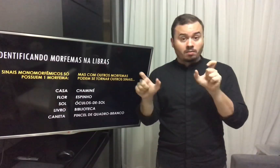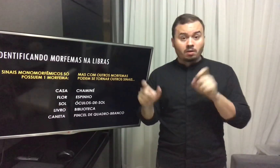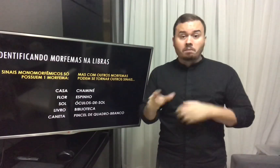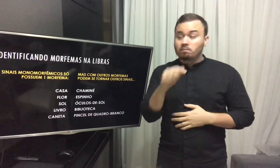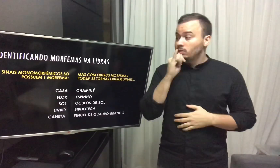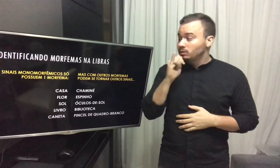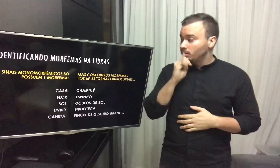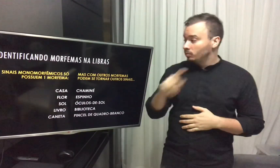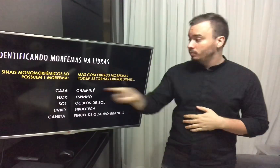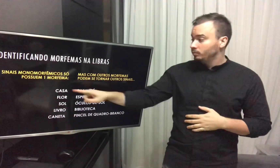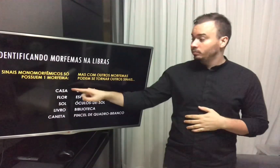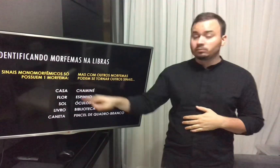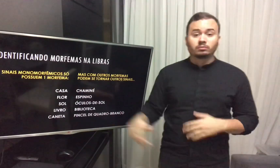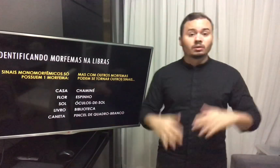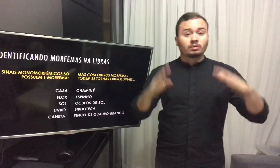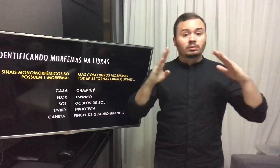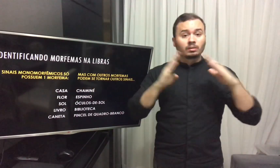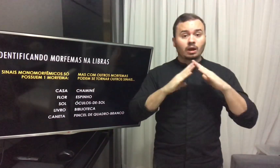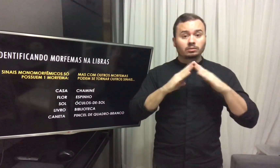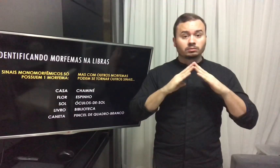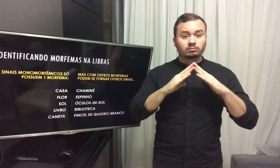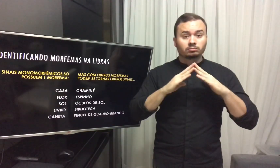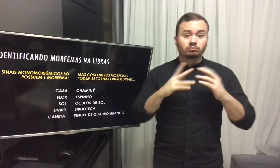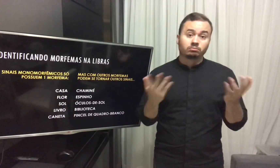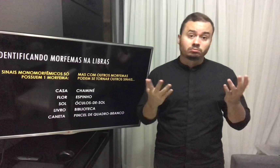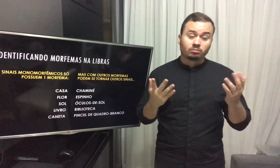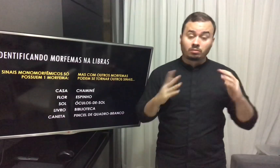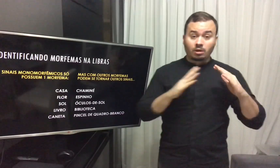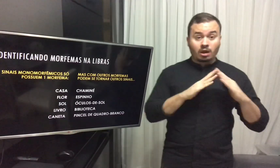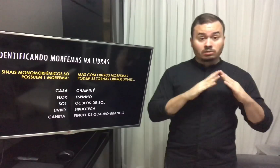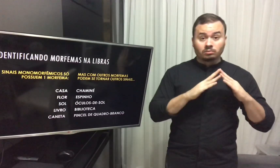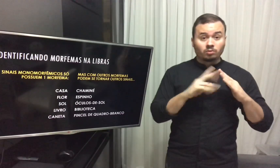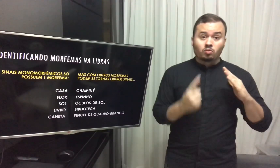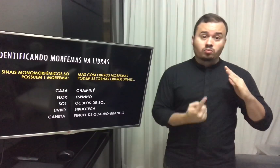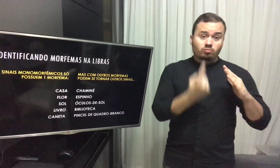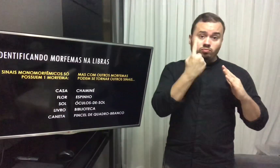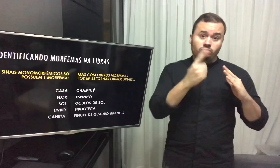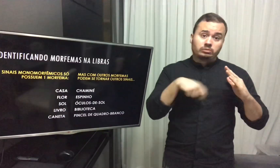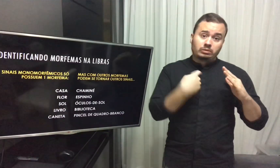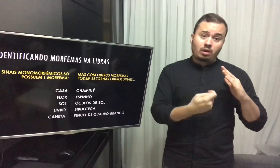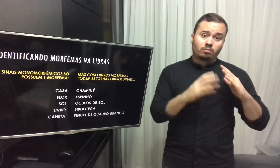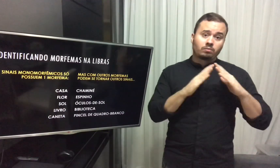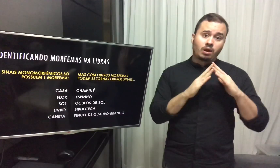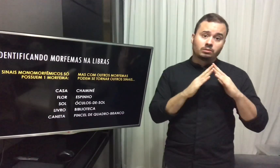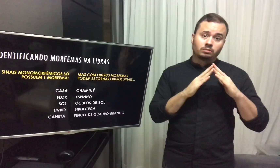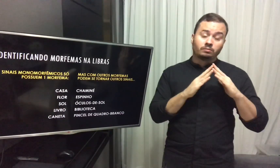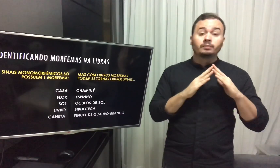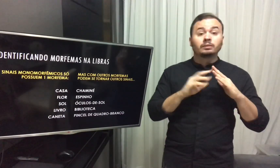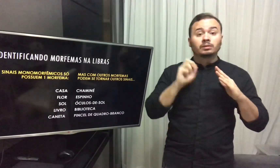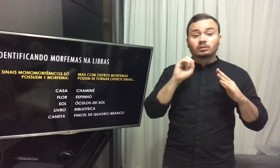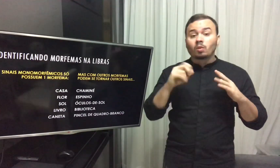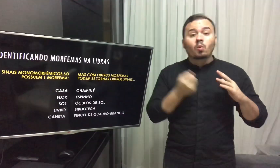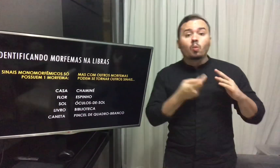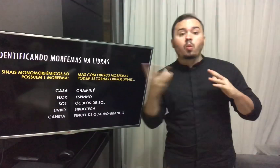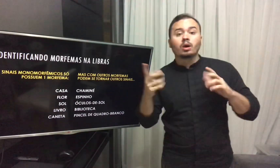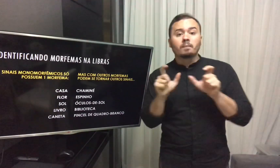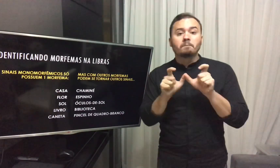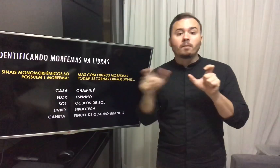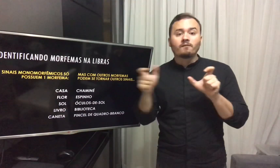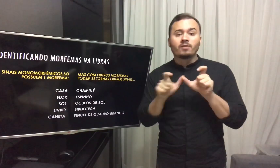tem somente um morfema e às vezes ele pode ter mais de um morfema. Por exemplo, casa é um sinal de um morfema só.